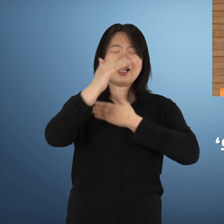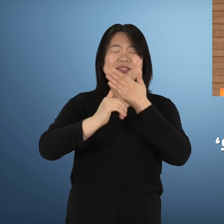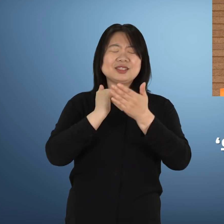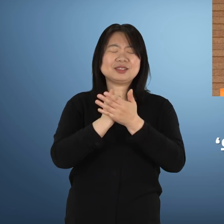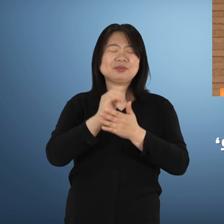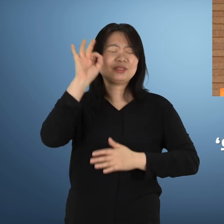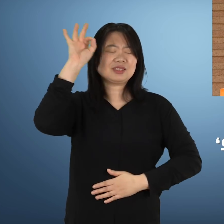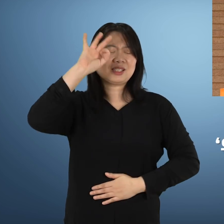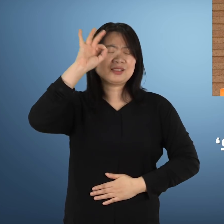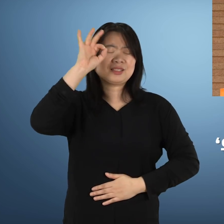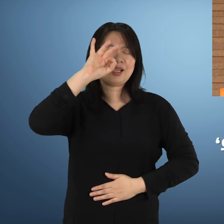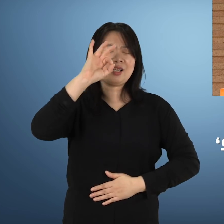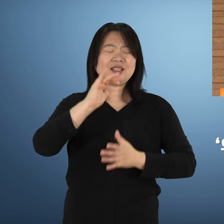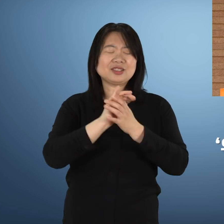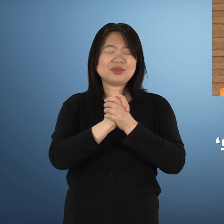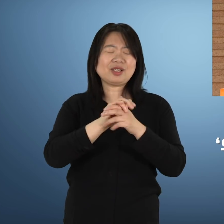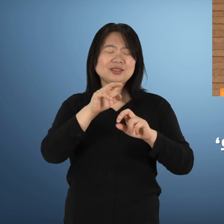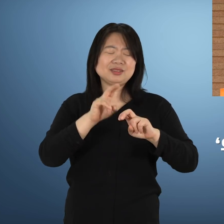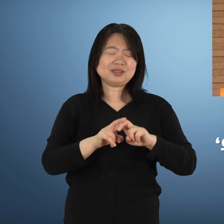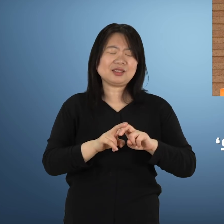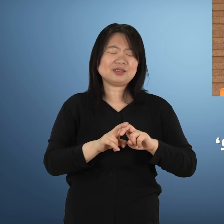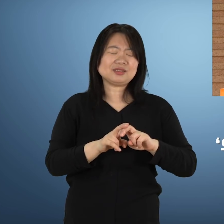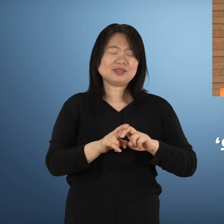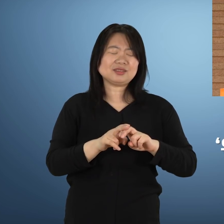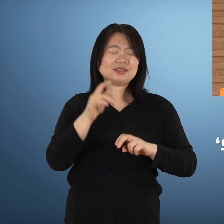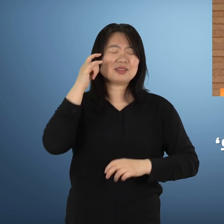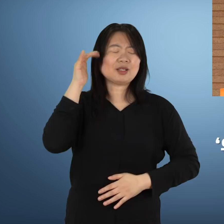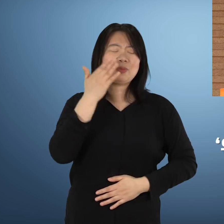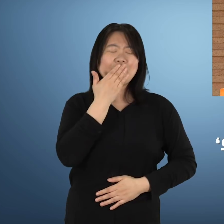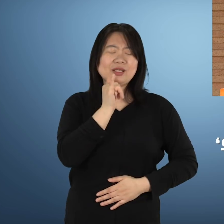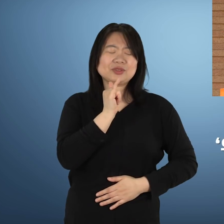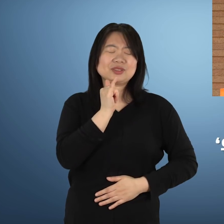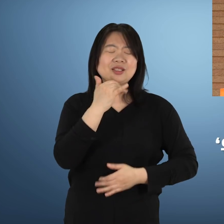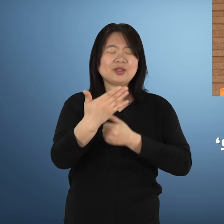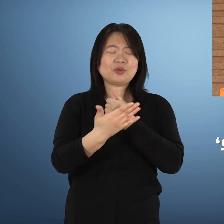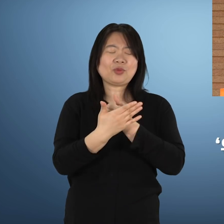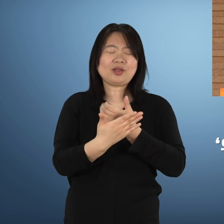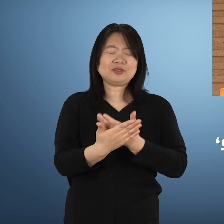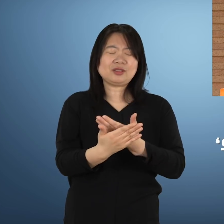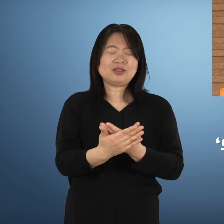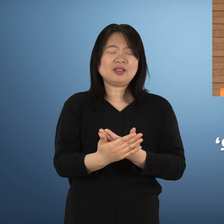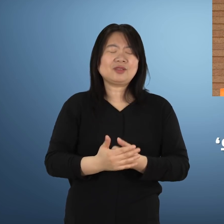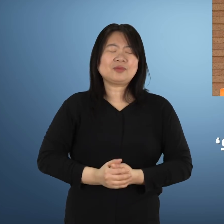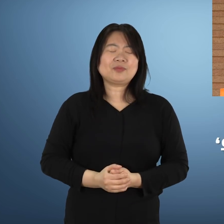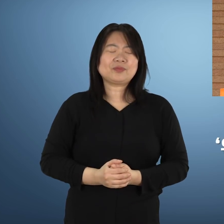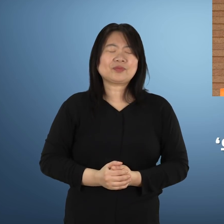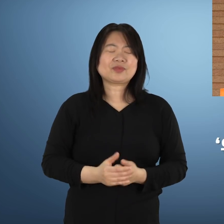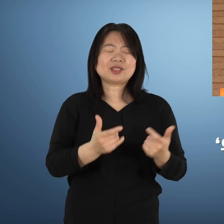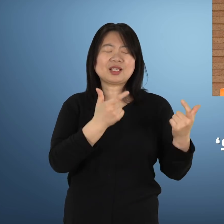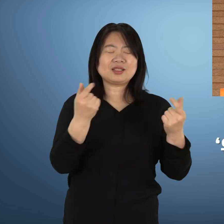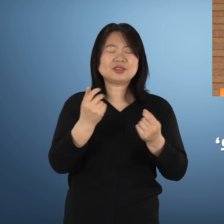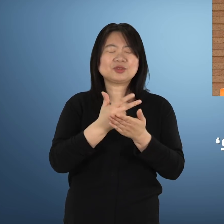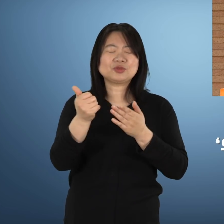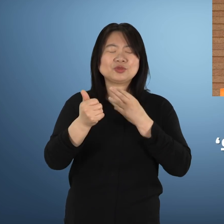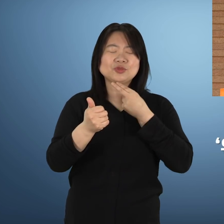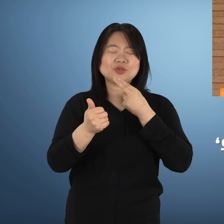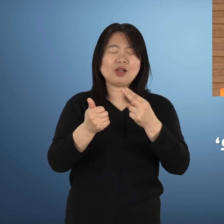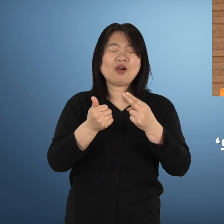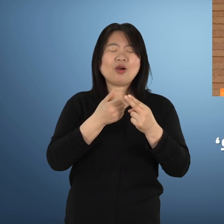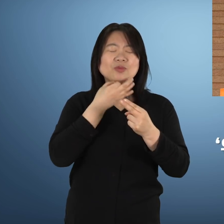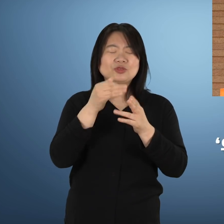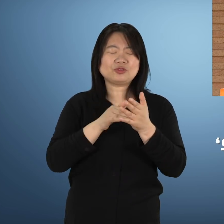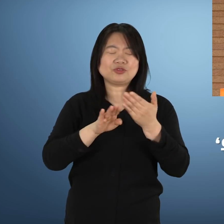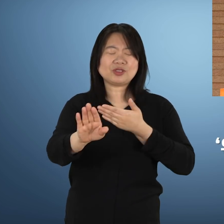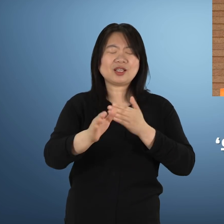하나님을 찾고 기도하는 자리를 사모할 수 있도록 도와주시옵소서. 우리 다 같이 한번 주여 부른 다음에